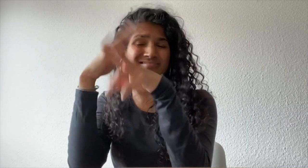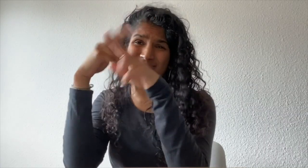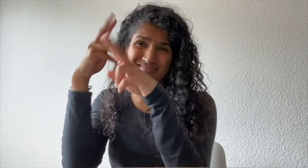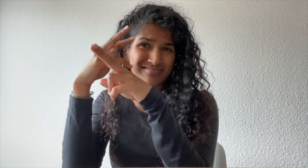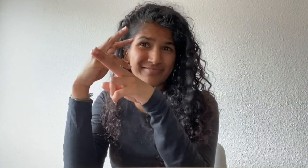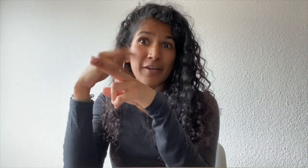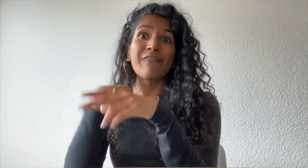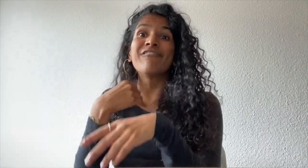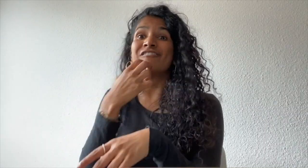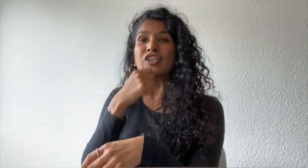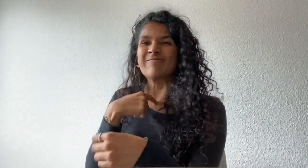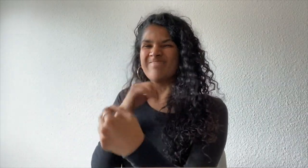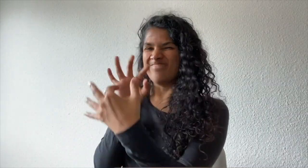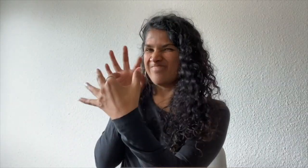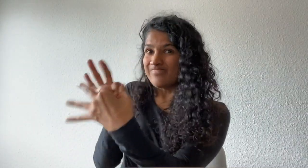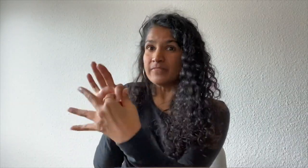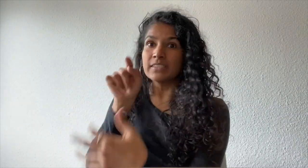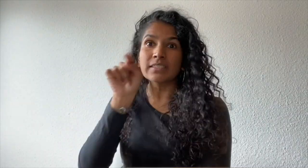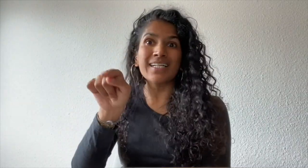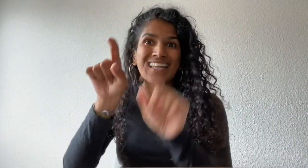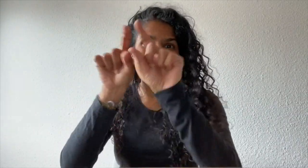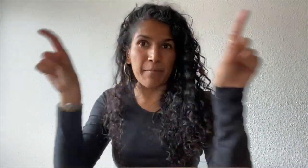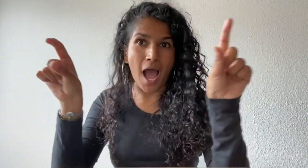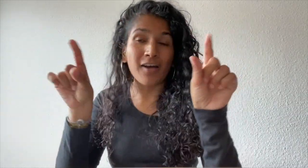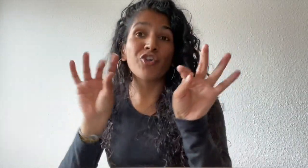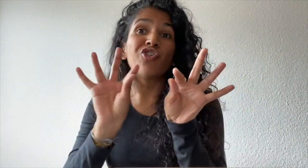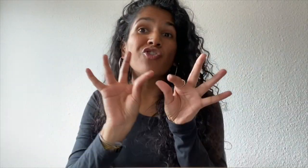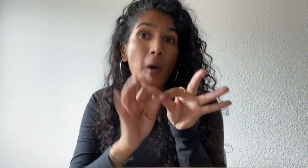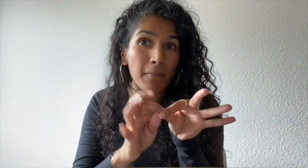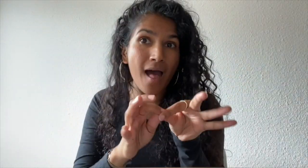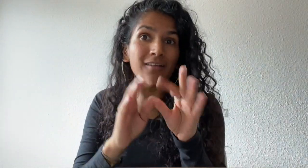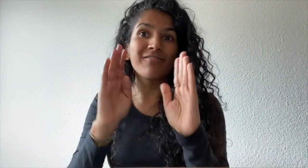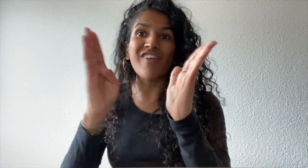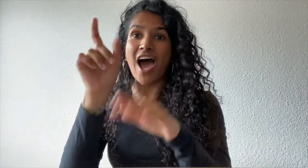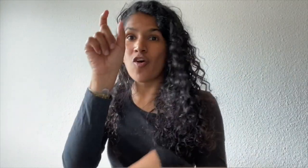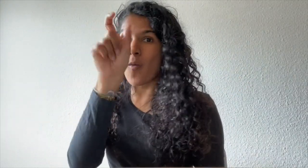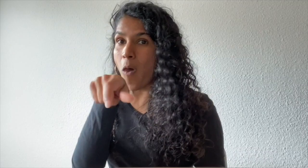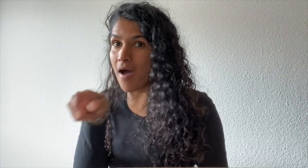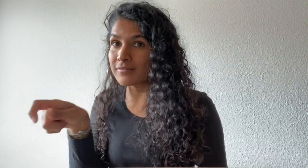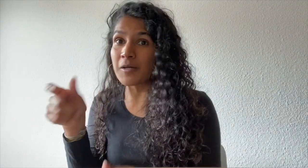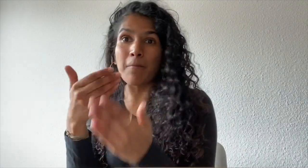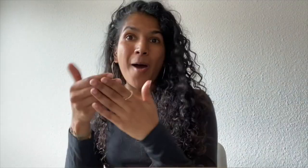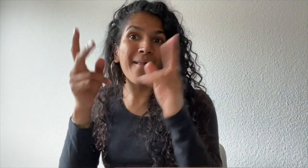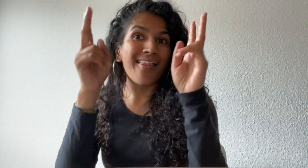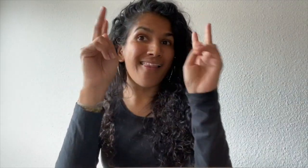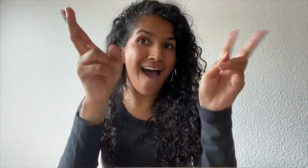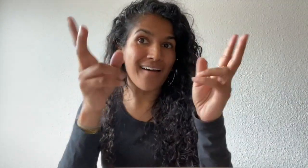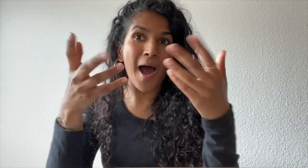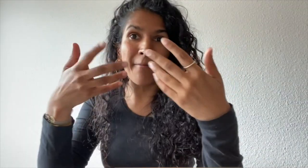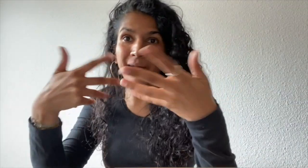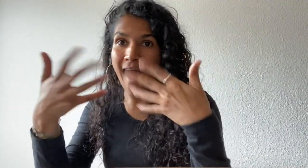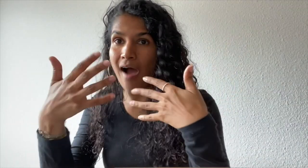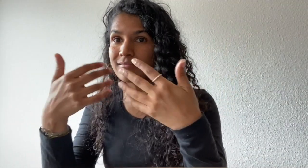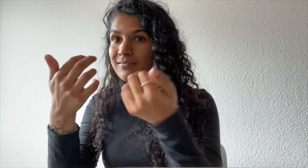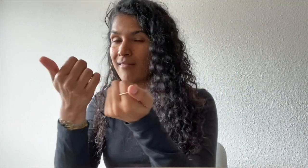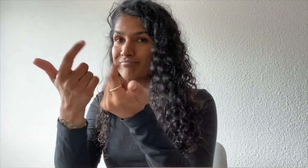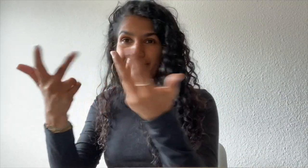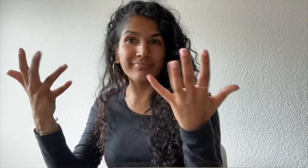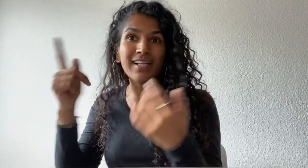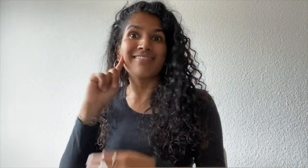der anderen Seite gibt es privilegierte Weiße ohne Diskriminierungserfahrung und ohne ein Bewusstsein